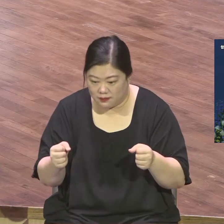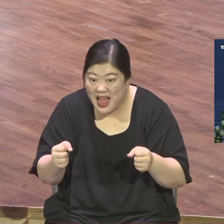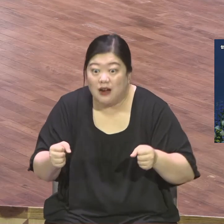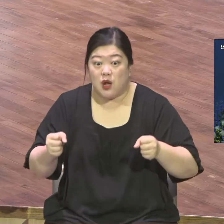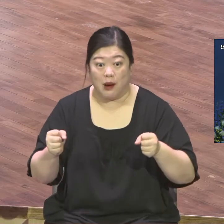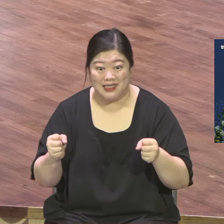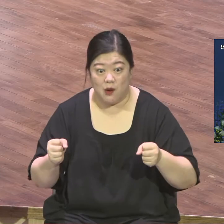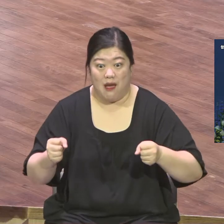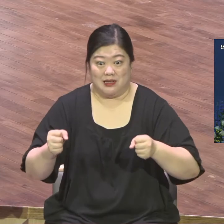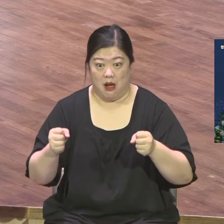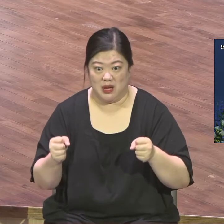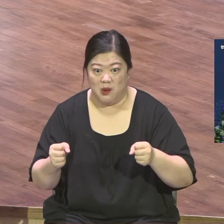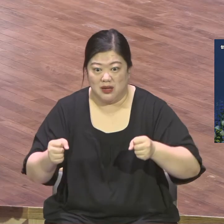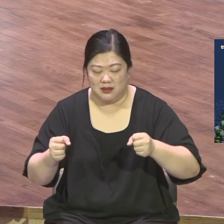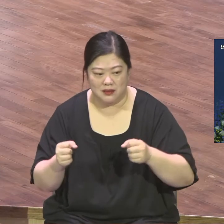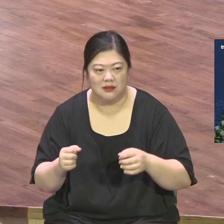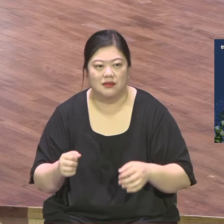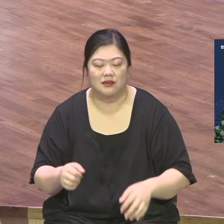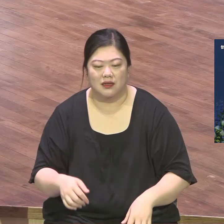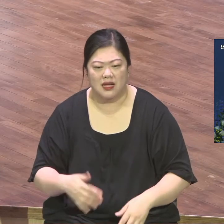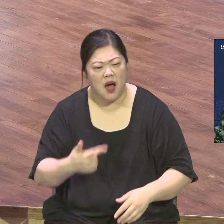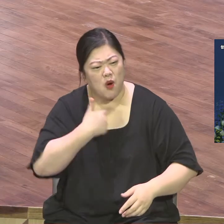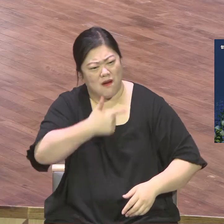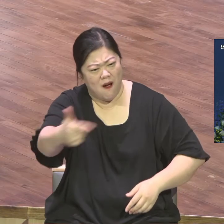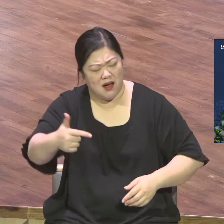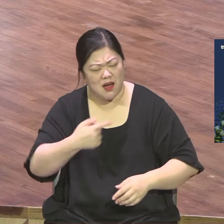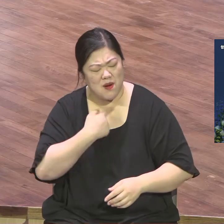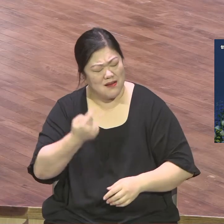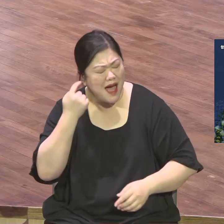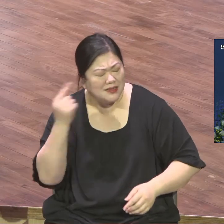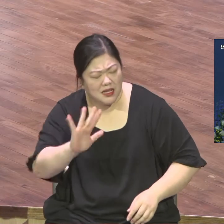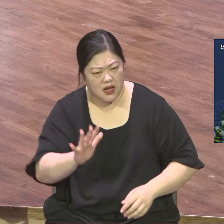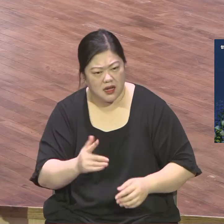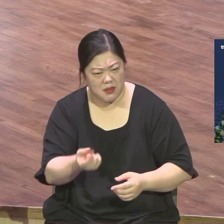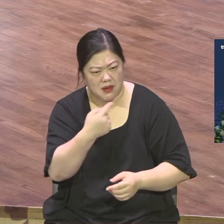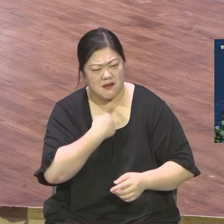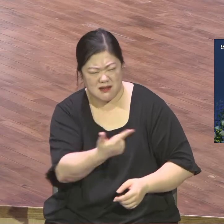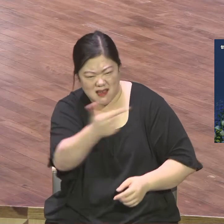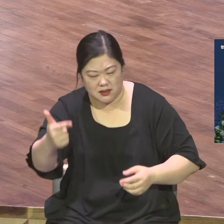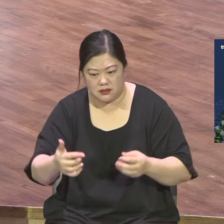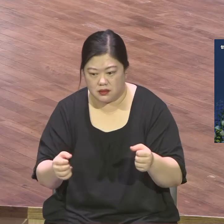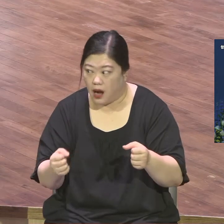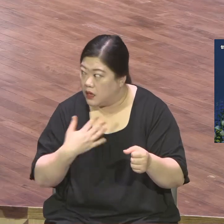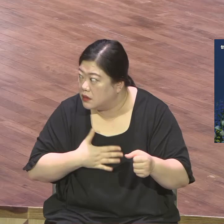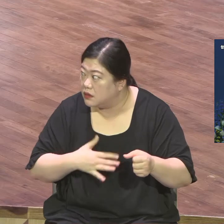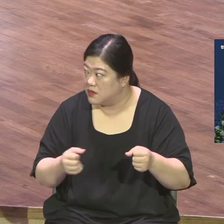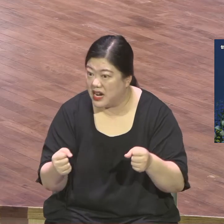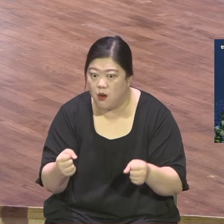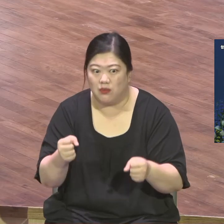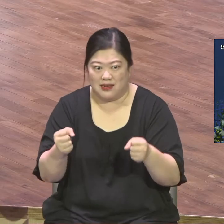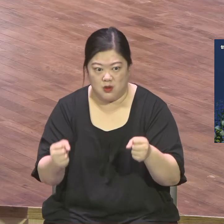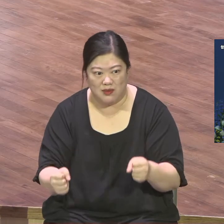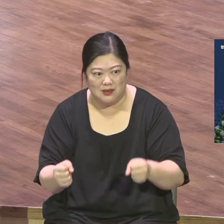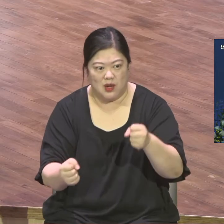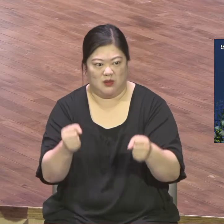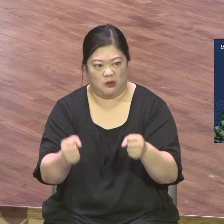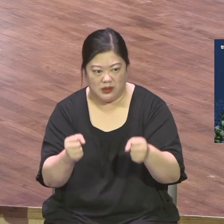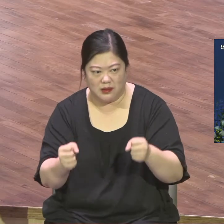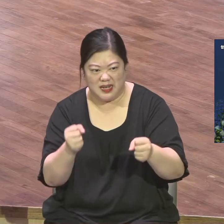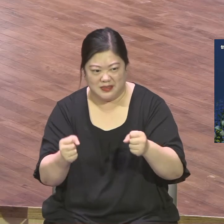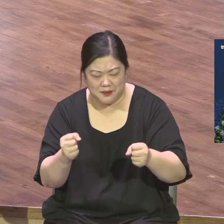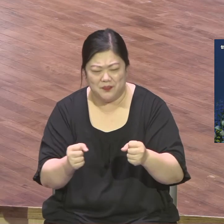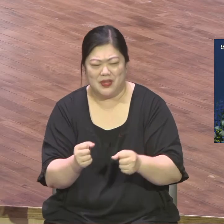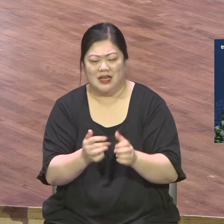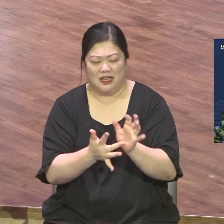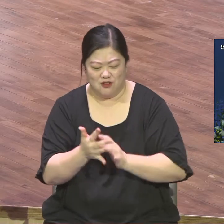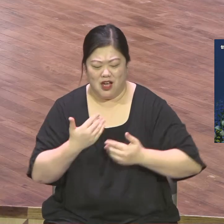그 부산 사람들만 하는 말이에요. 크게 하세요. 크게. 크게 따라. 그렇게 기도를 다 따라하고 영접